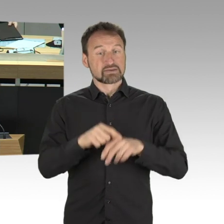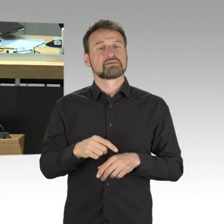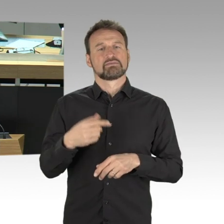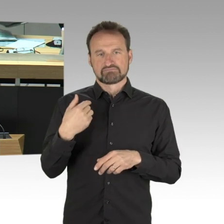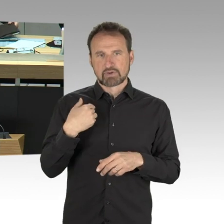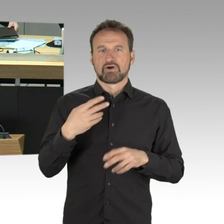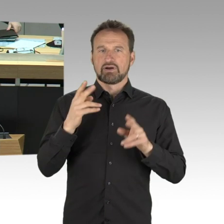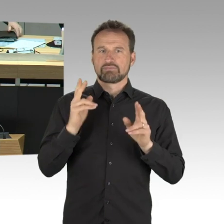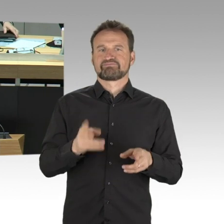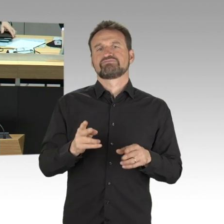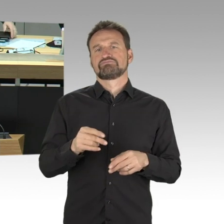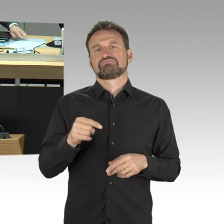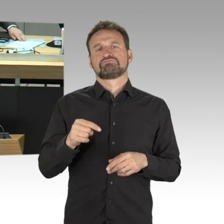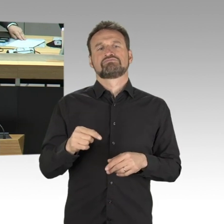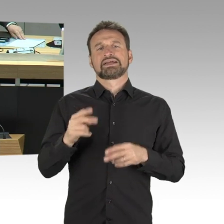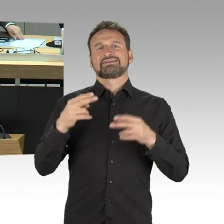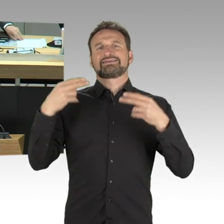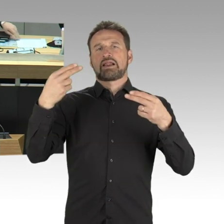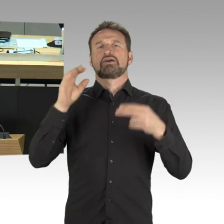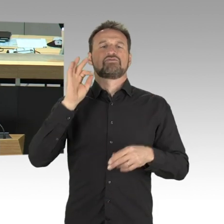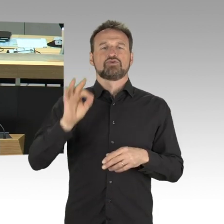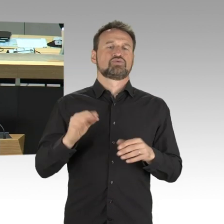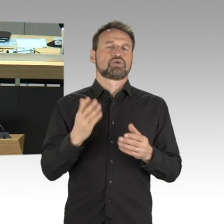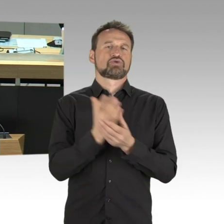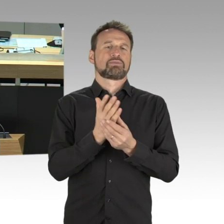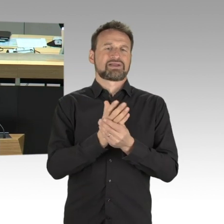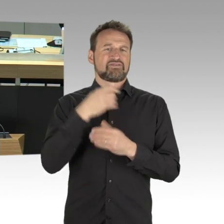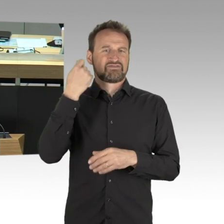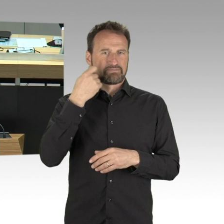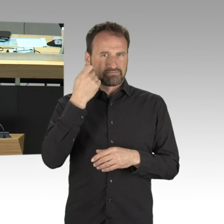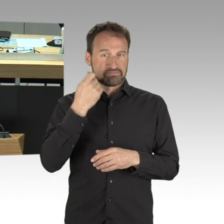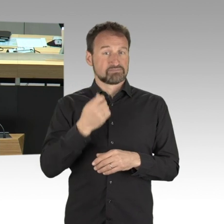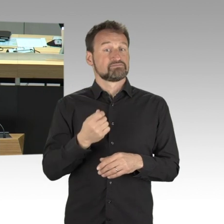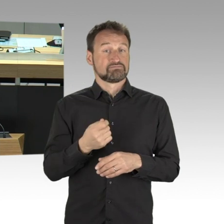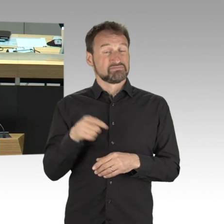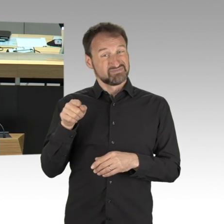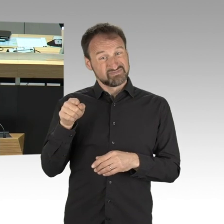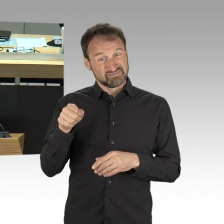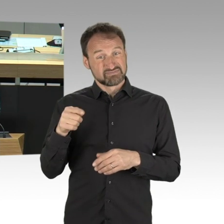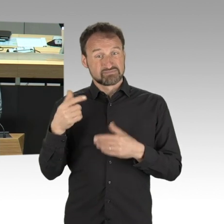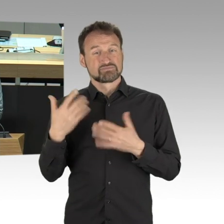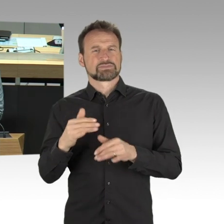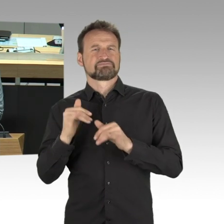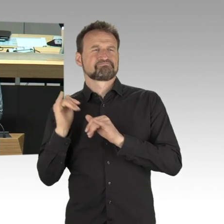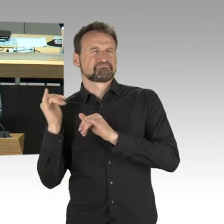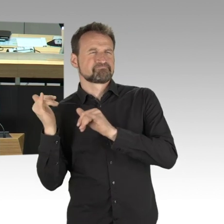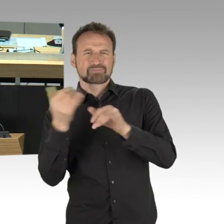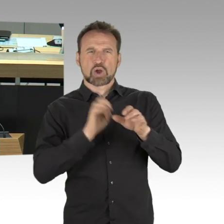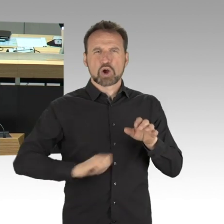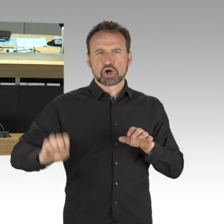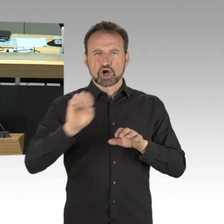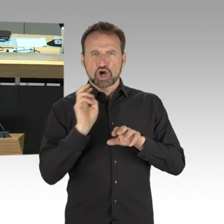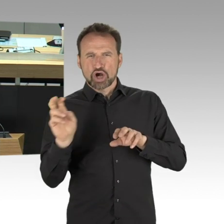Ausstreckung und dokumentierten die Stimmen der Überlebenden der Shoah. Mit diesem Film wurde einem großen deutschen Publikum